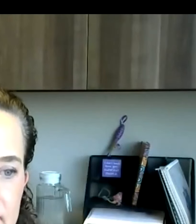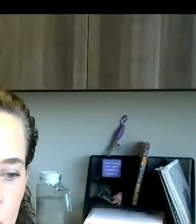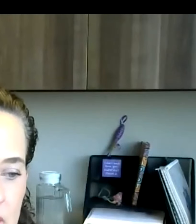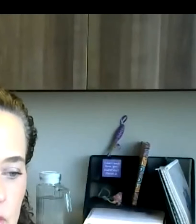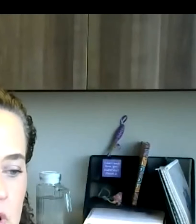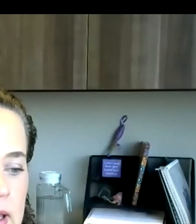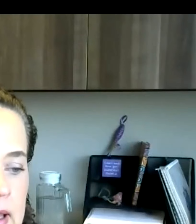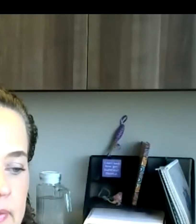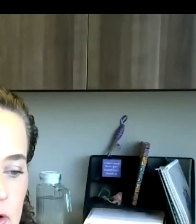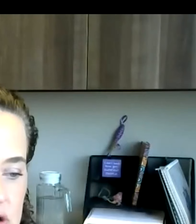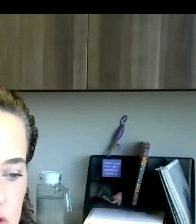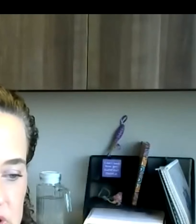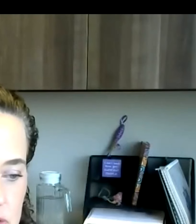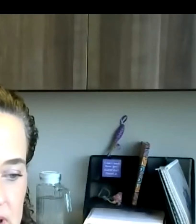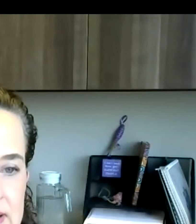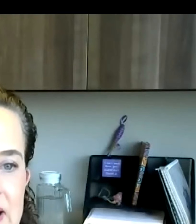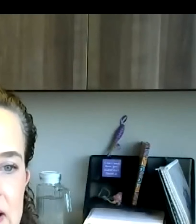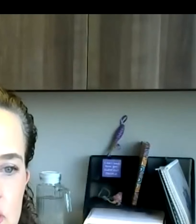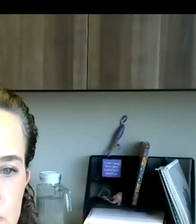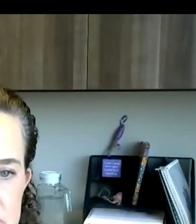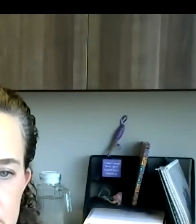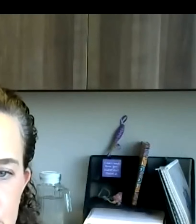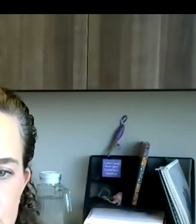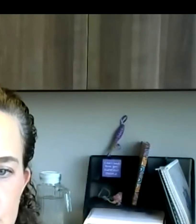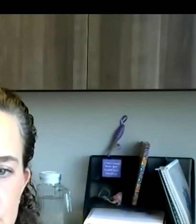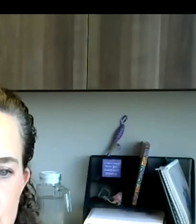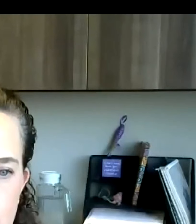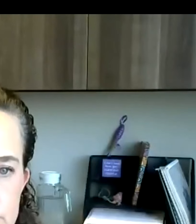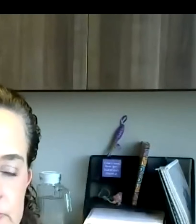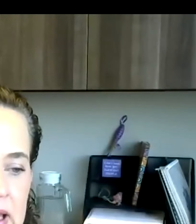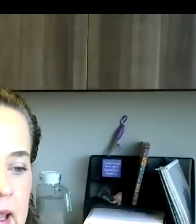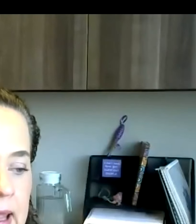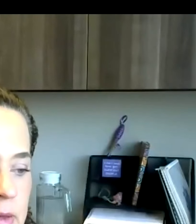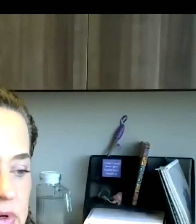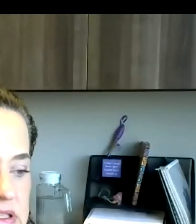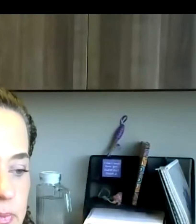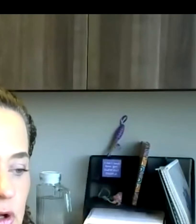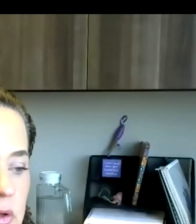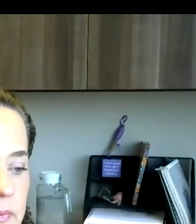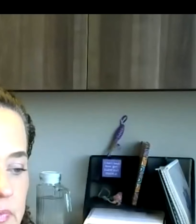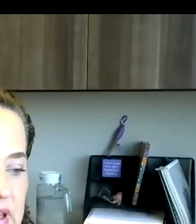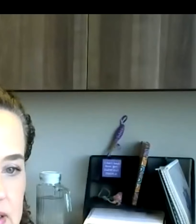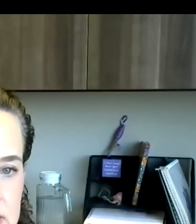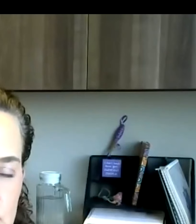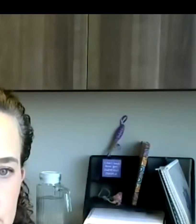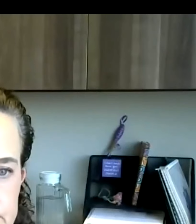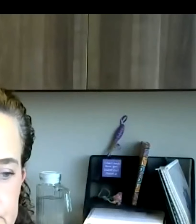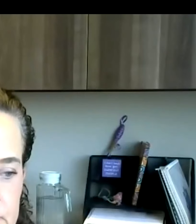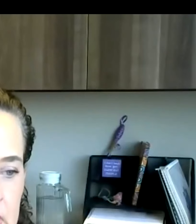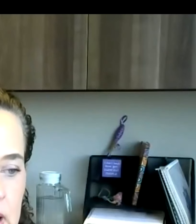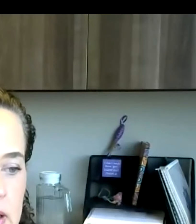uso adecuado de los datos personales. Y estos principios son el principio de